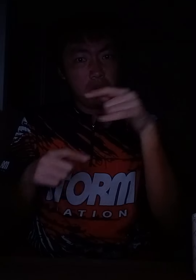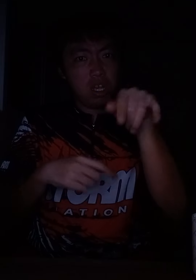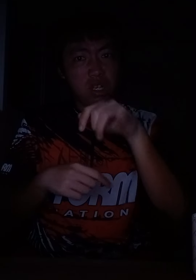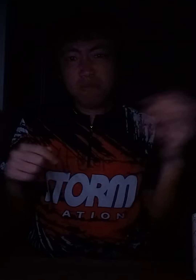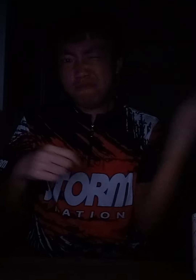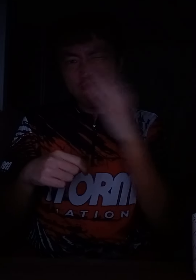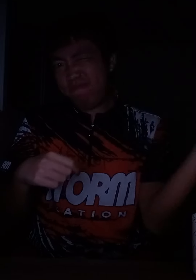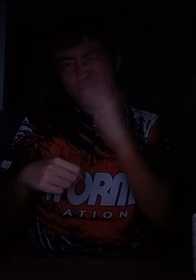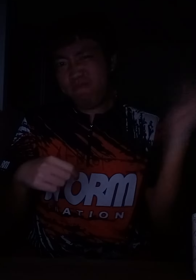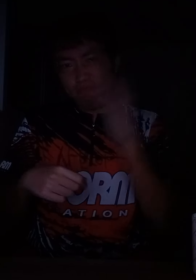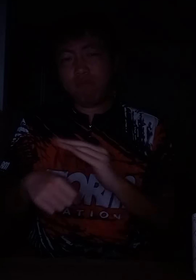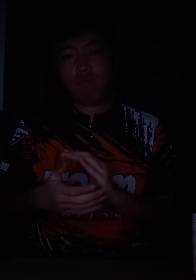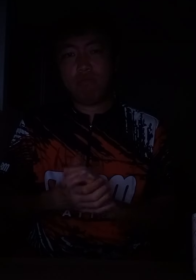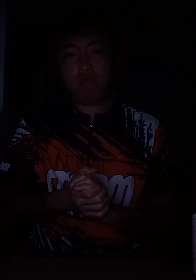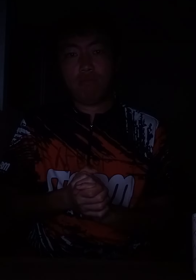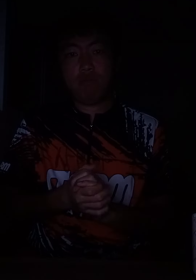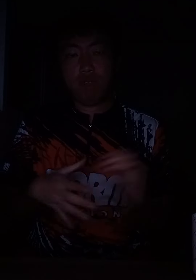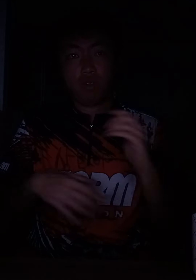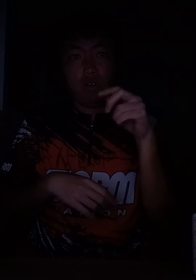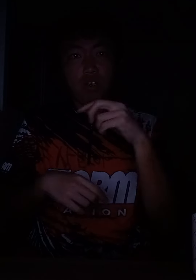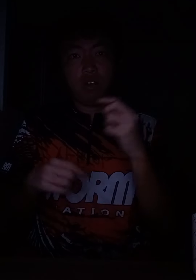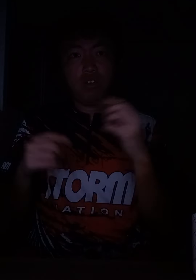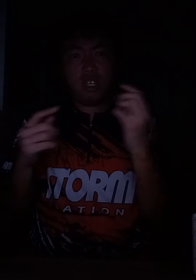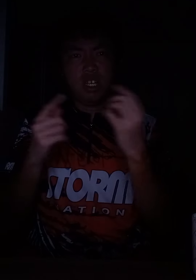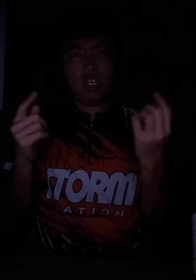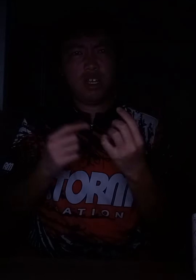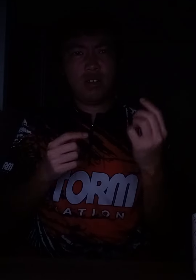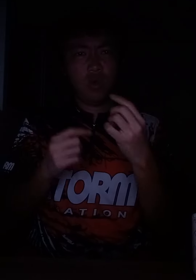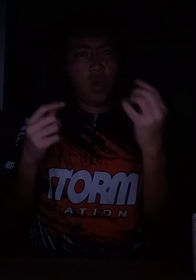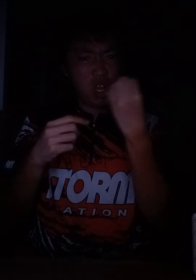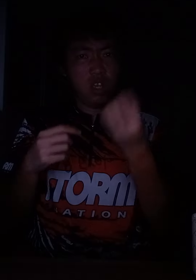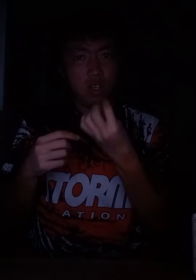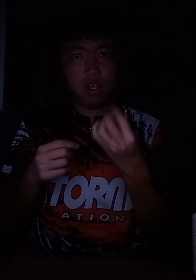뺨을 때립니다. 그러고 나서는 쉴 새 없이 욕설을 쏟아냅니다.